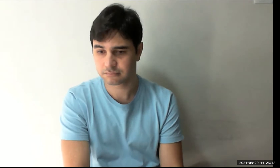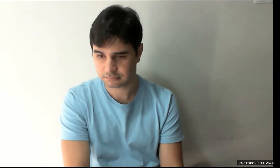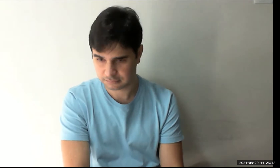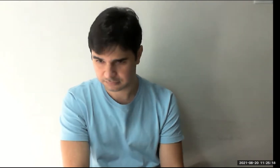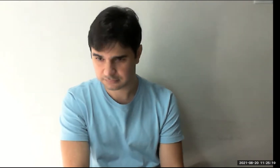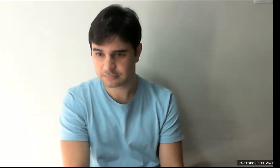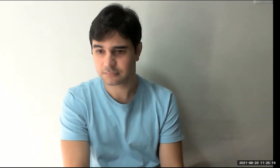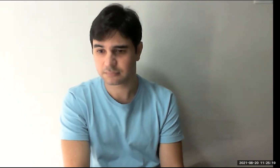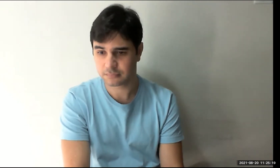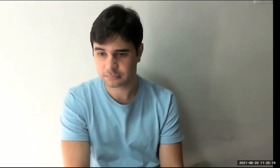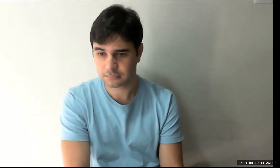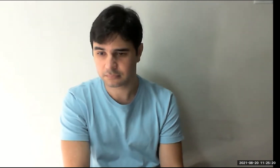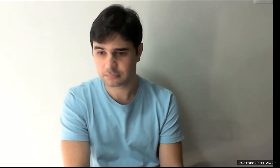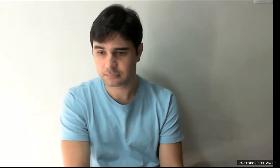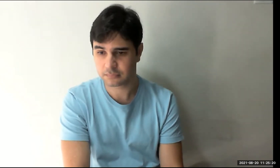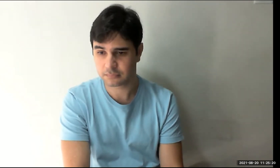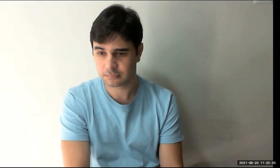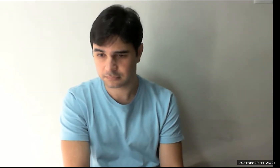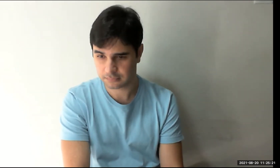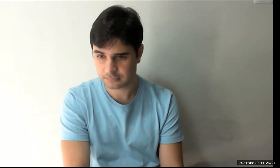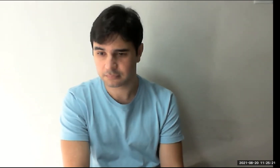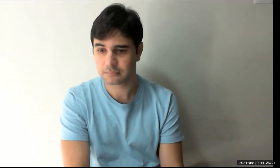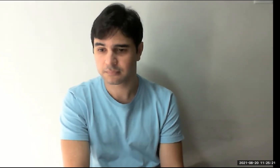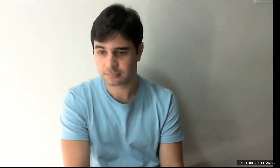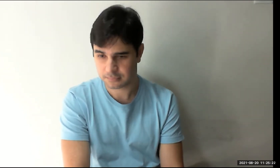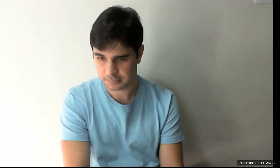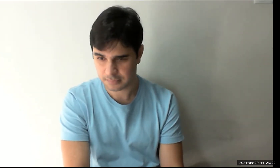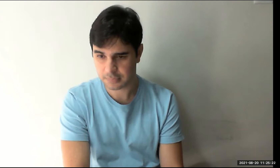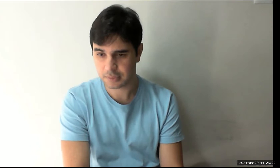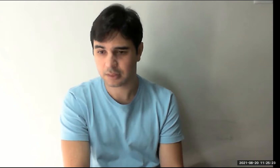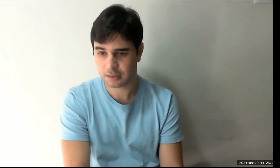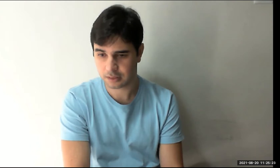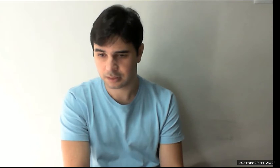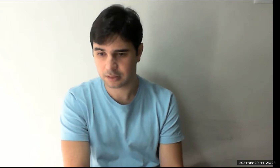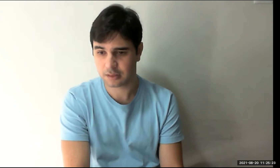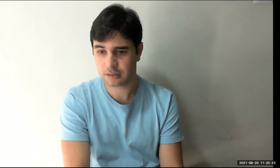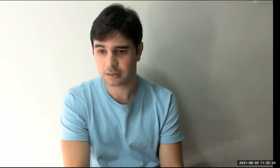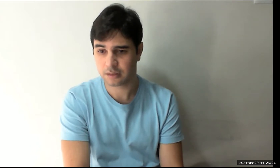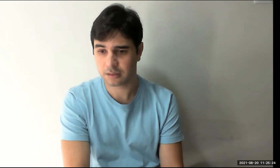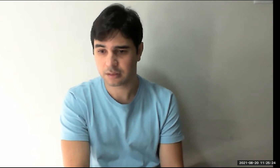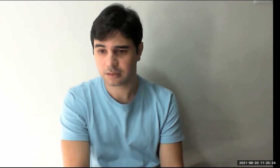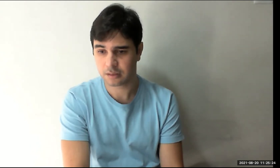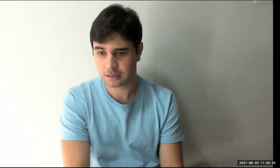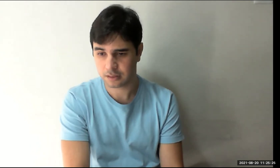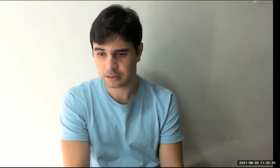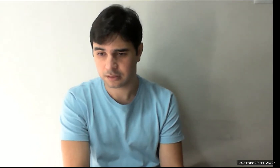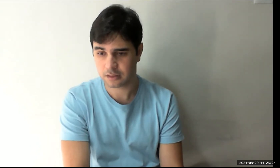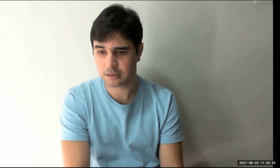suas conquistas, e você pode fazer uma troca com essas pessoas, né? E você, né, Eric, pode incentivar